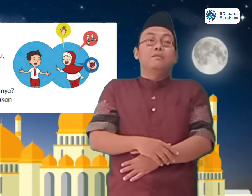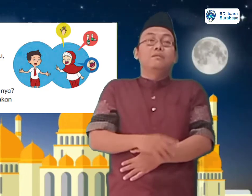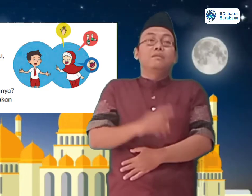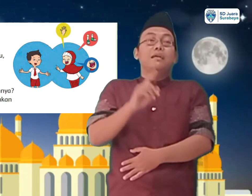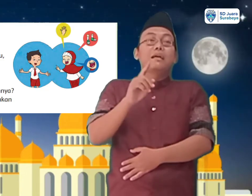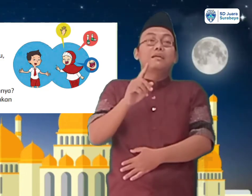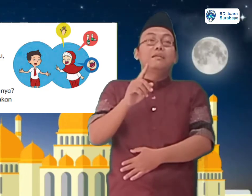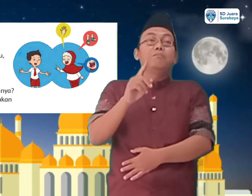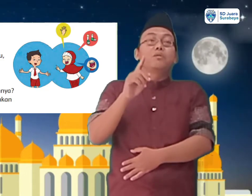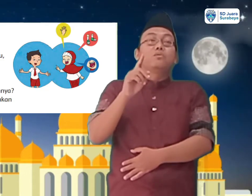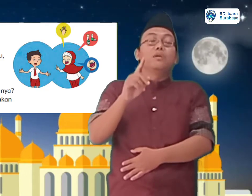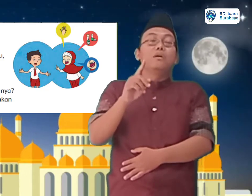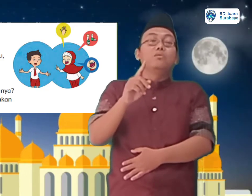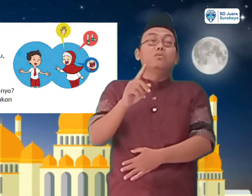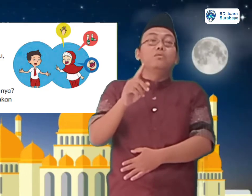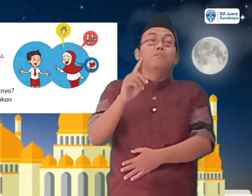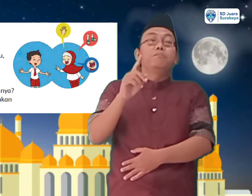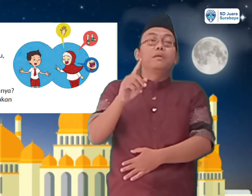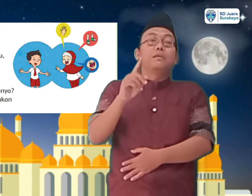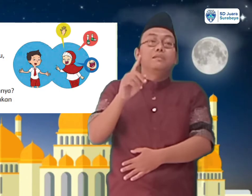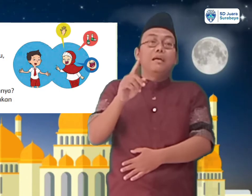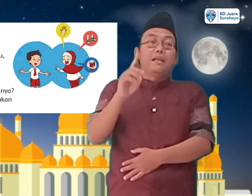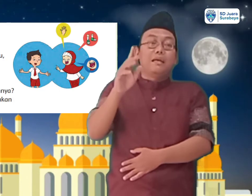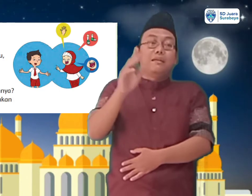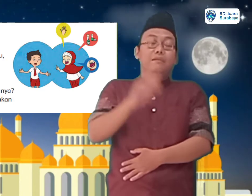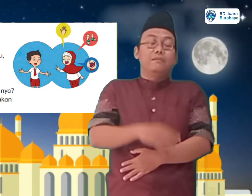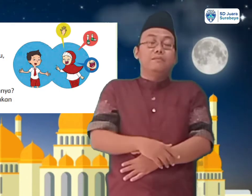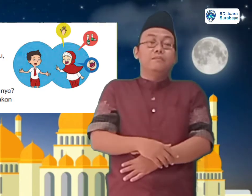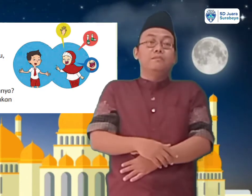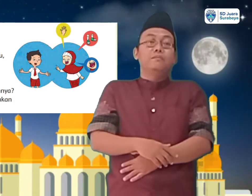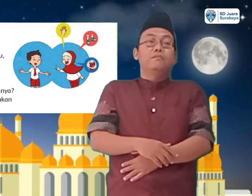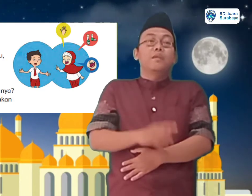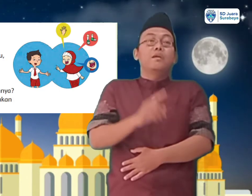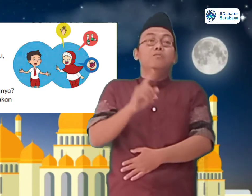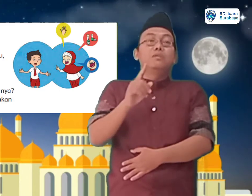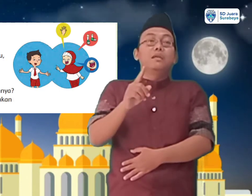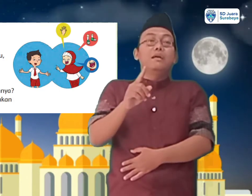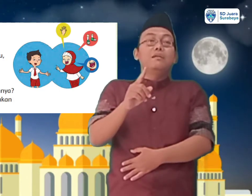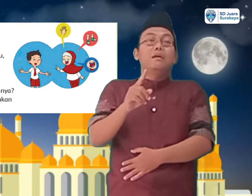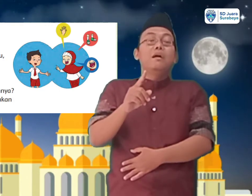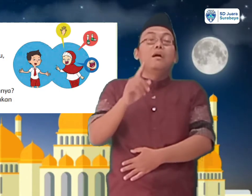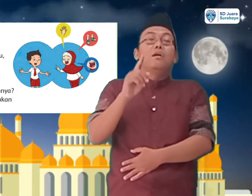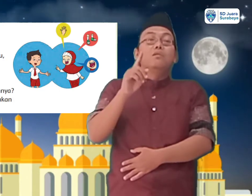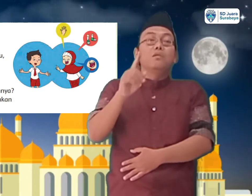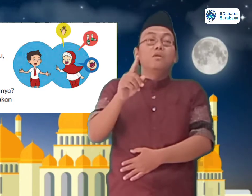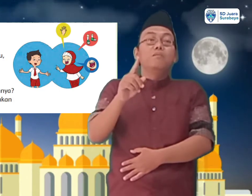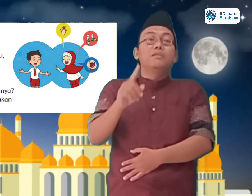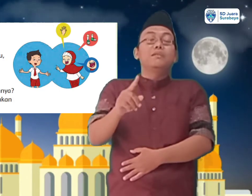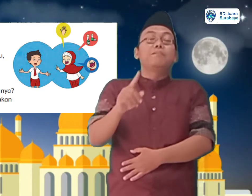untuk berjalan. Kemudian Allah menciptakan mulut